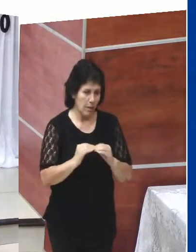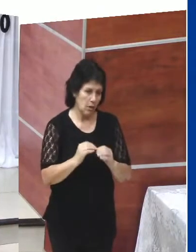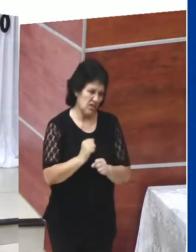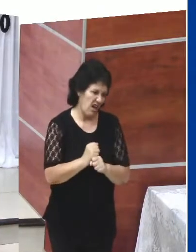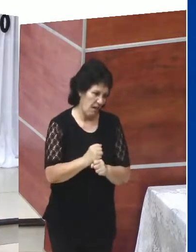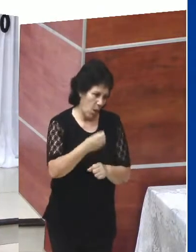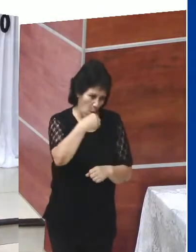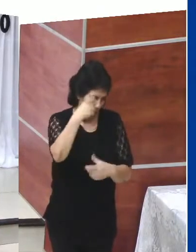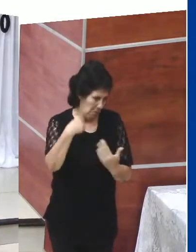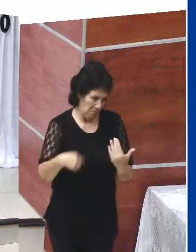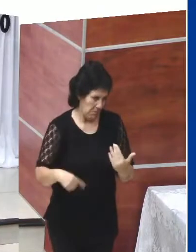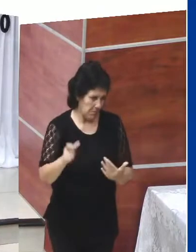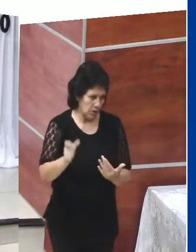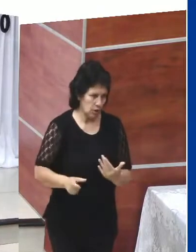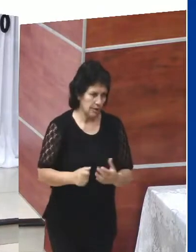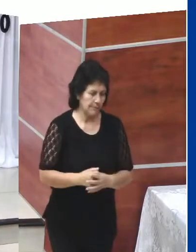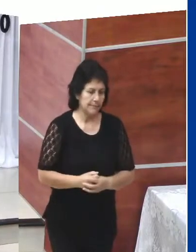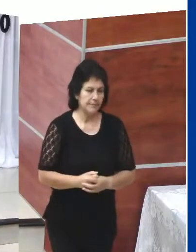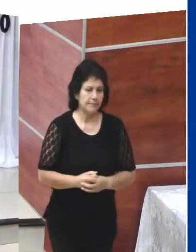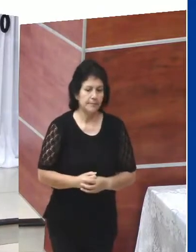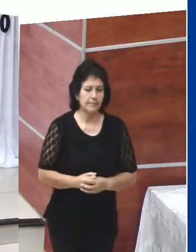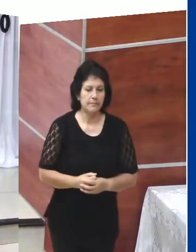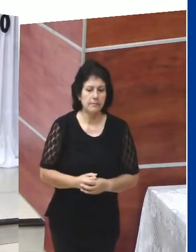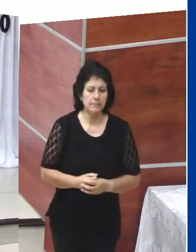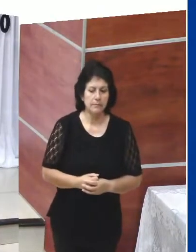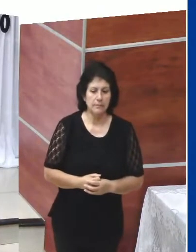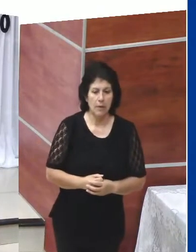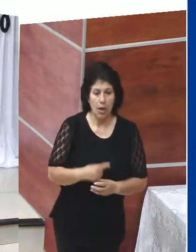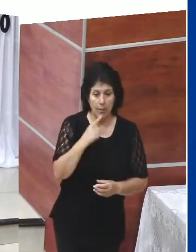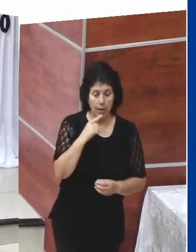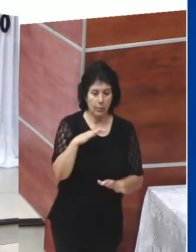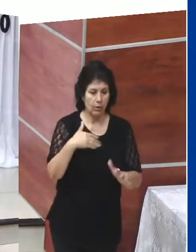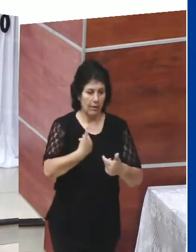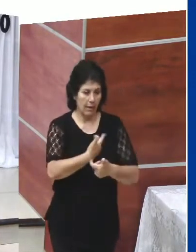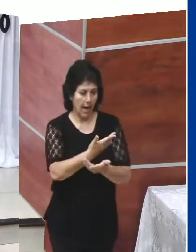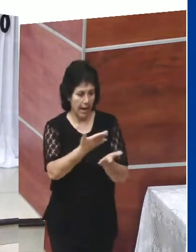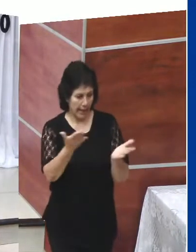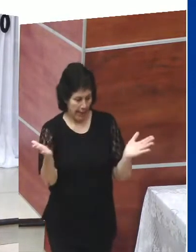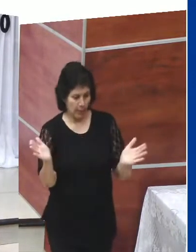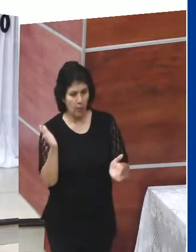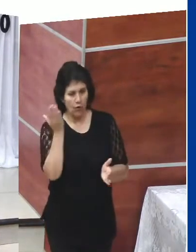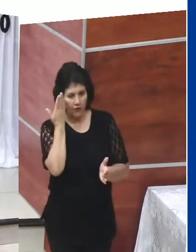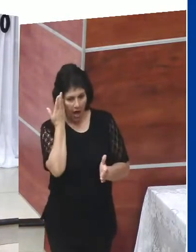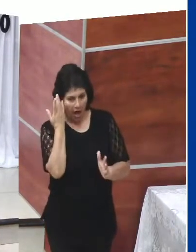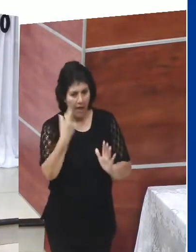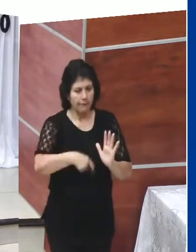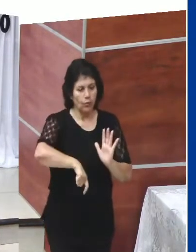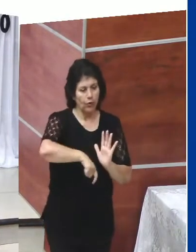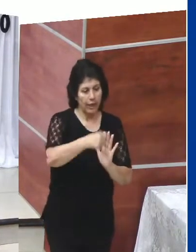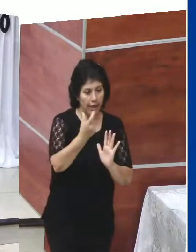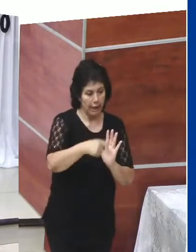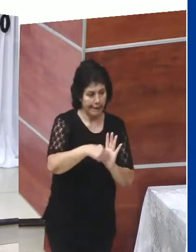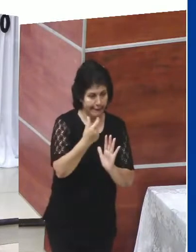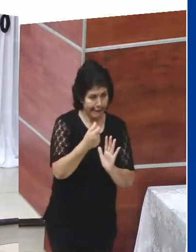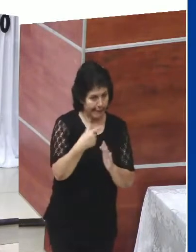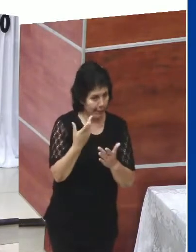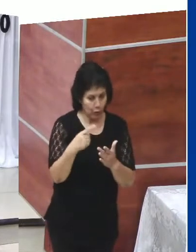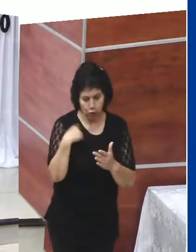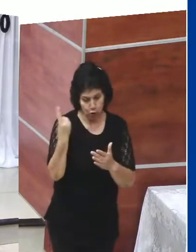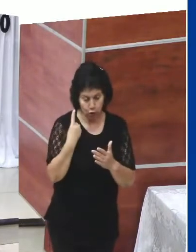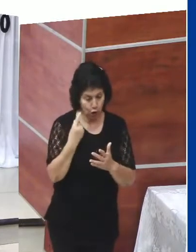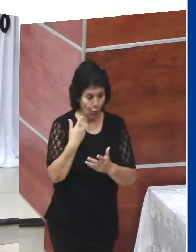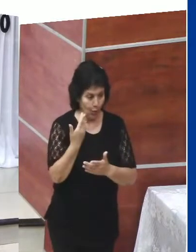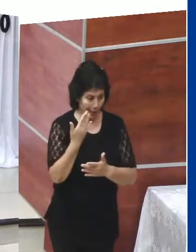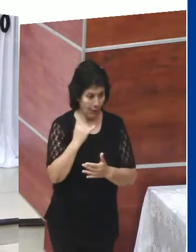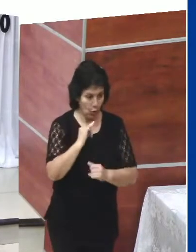¿Por qué no usar las redes que todavía nos permiten, sin bloqueos, de contar a otros